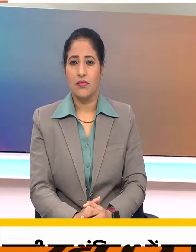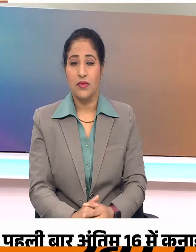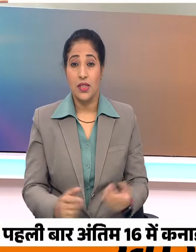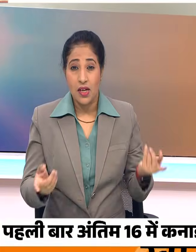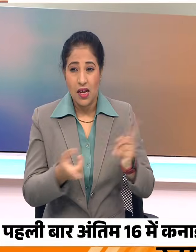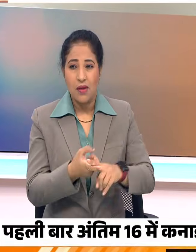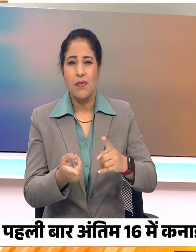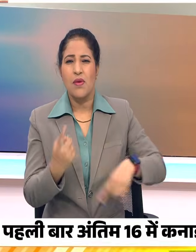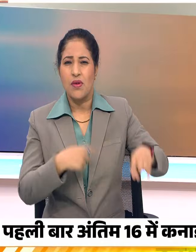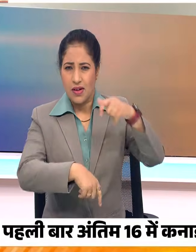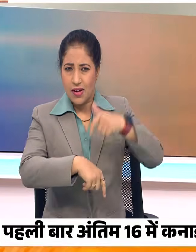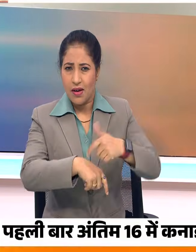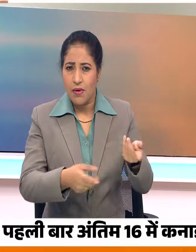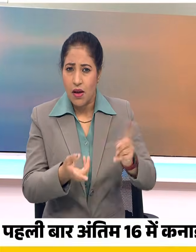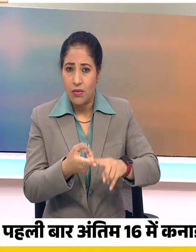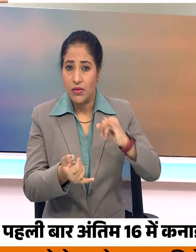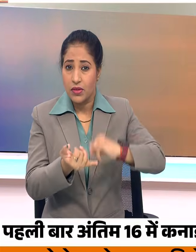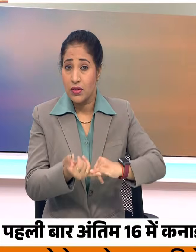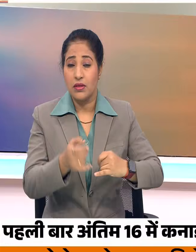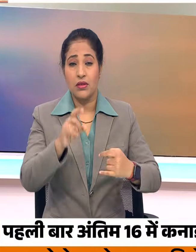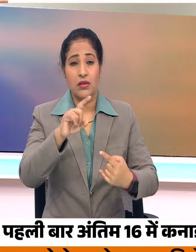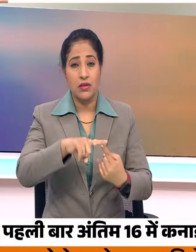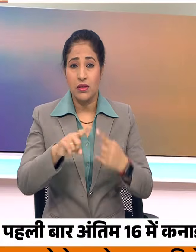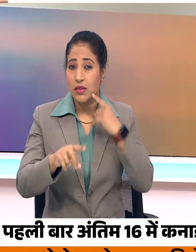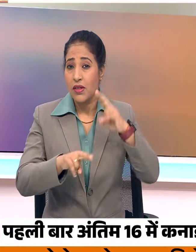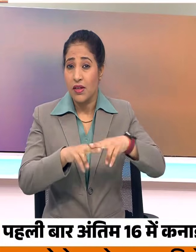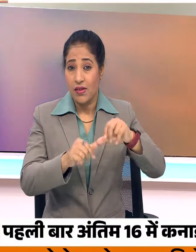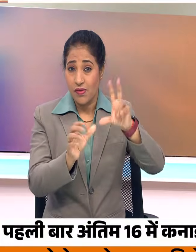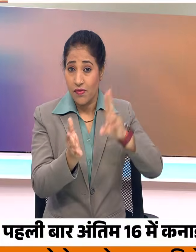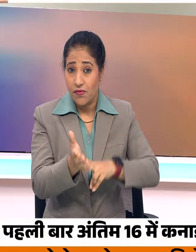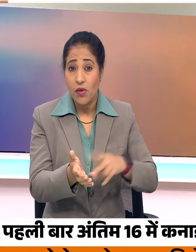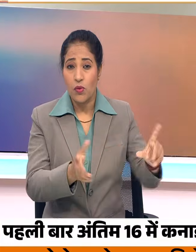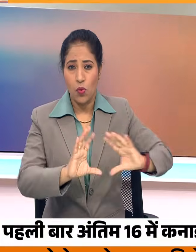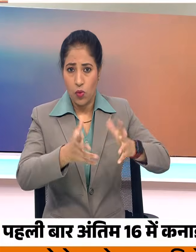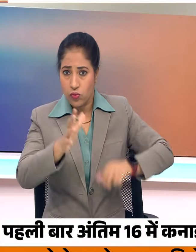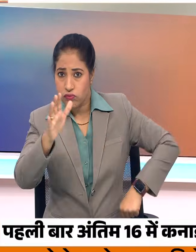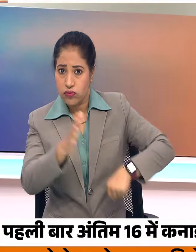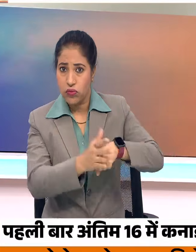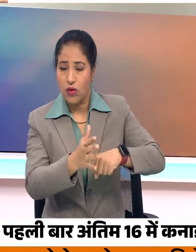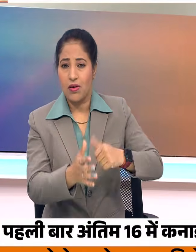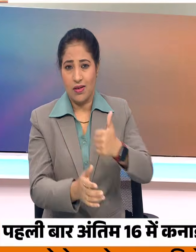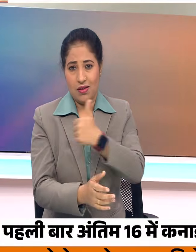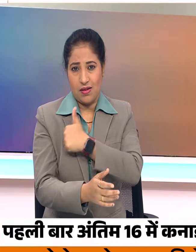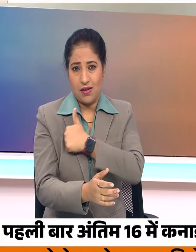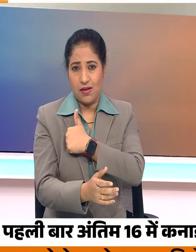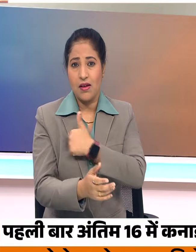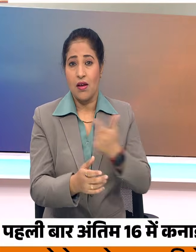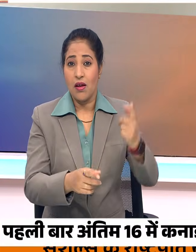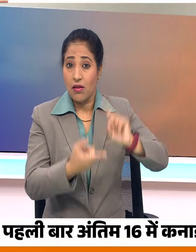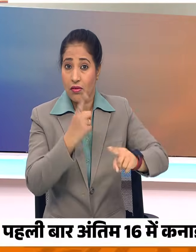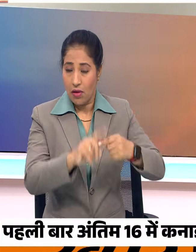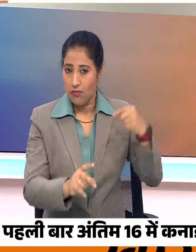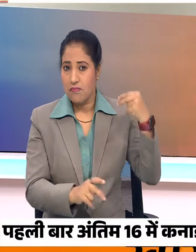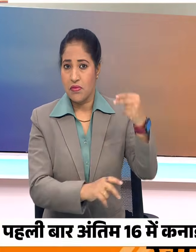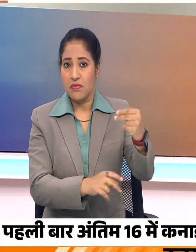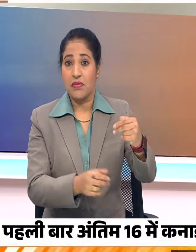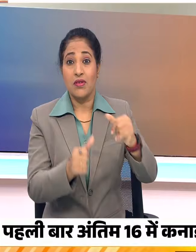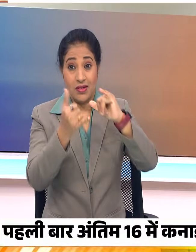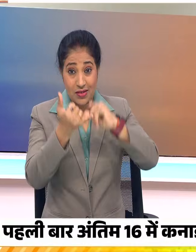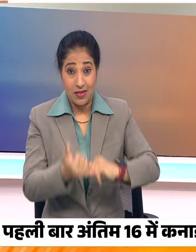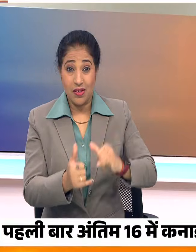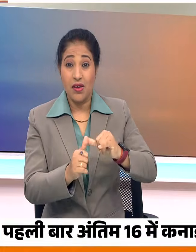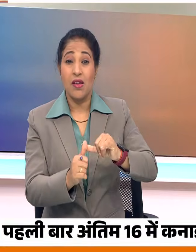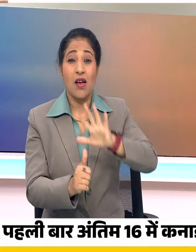और इंजरी टाइम में स्टीफन यूस्टाकियो के गोल की मदद से कनाडा ने रचा इतिहास। दक्षिण अफ्रीका को